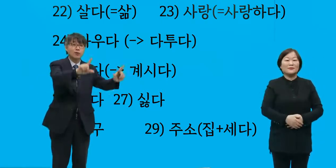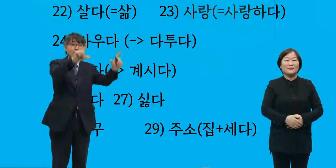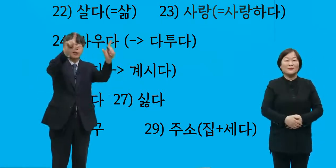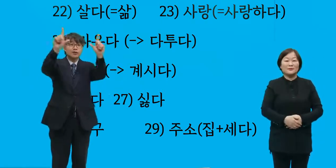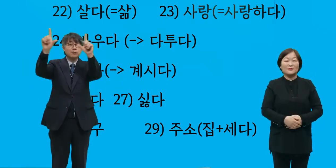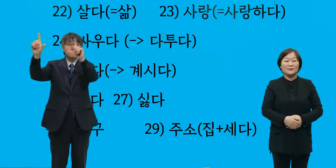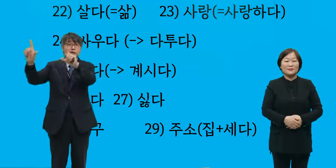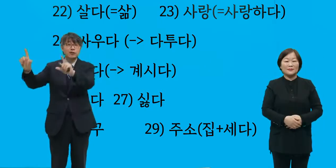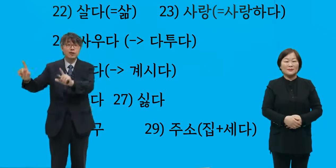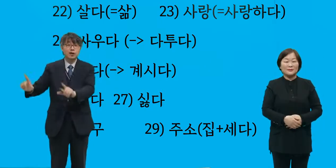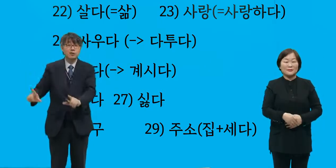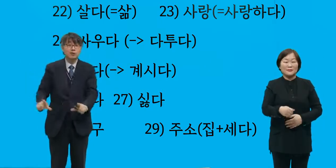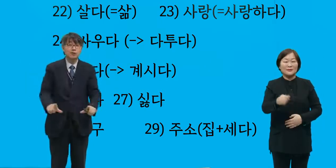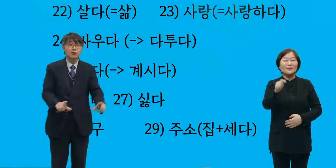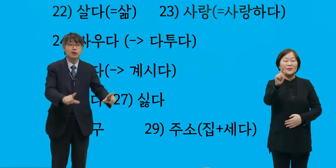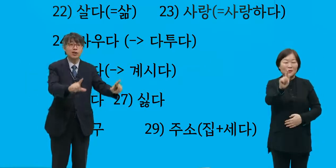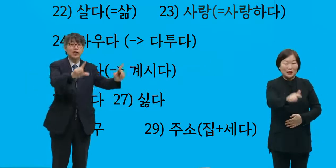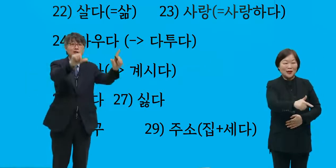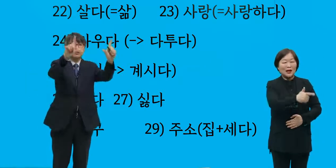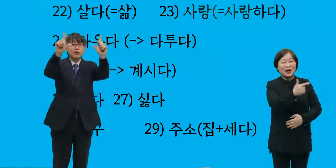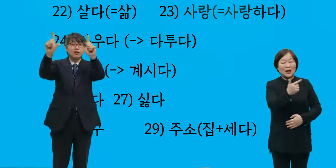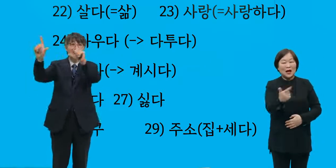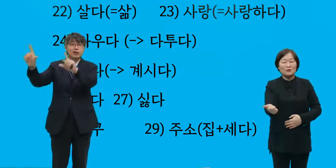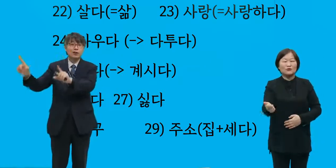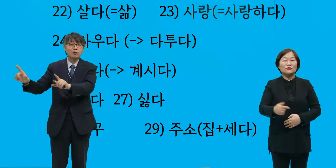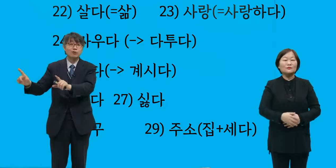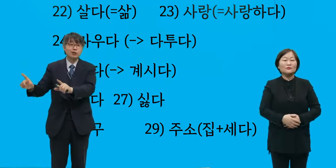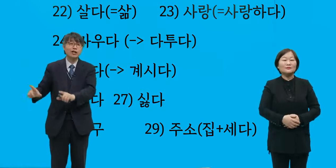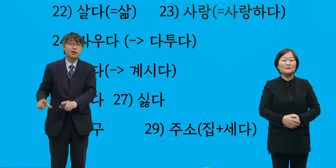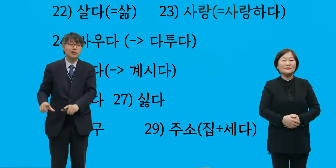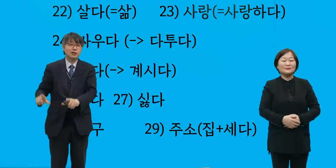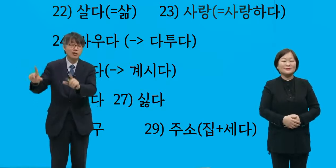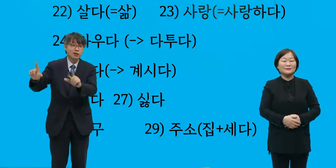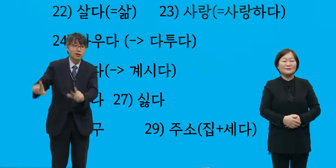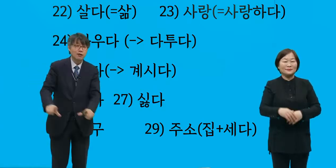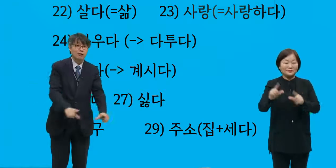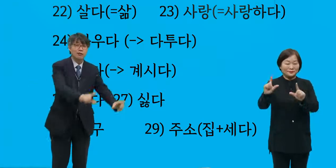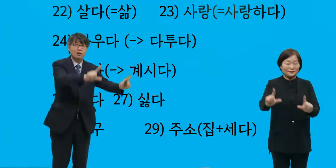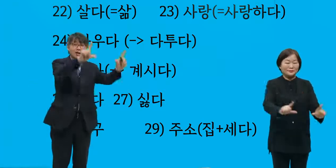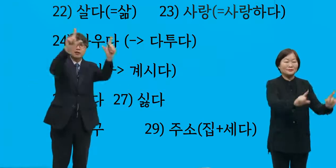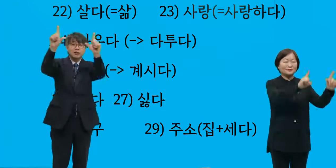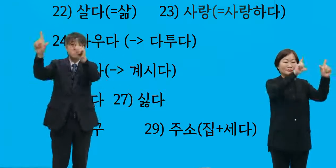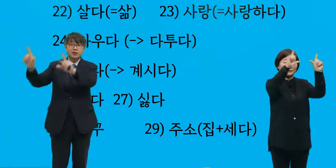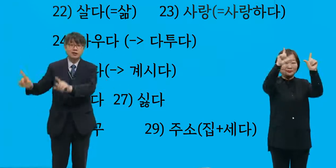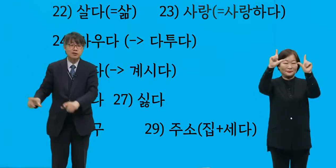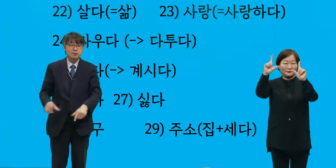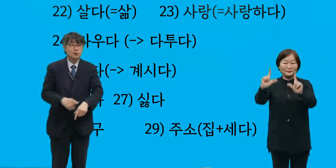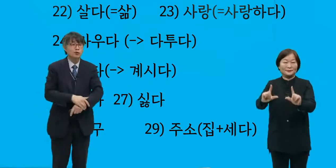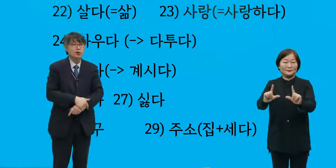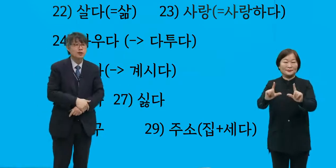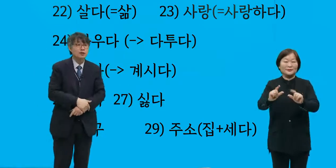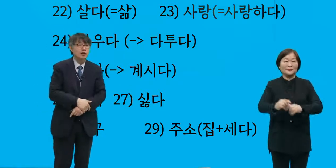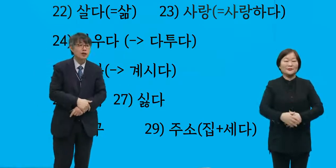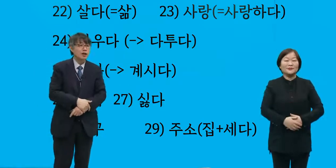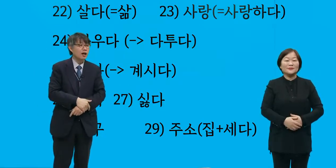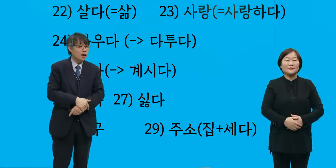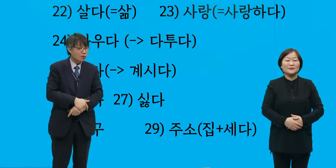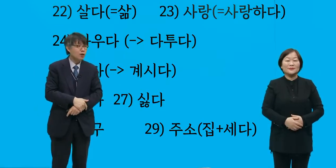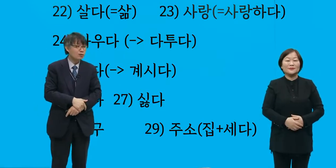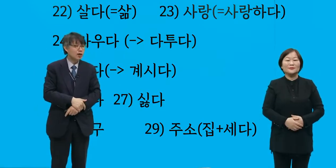해가 지면서 이렇게 하면서 우리가 살아가는 거잖아요. 하루를 살아가는 거잖아요. 이게 사는 겁니다. 사는 것. 우리가 사는 게 하루하루 사는